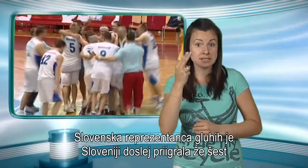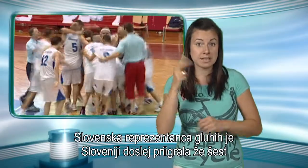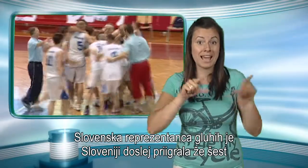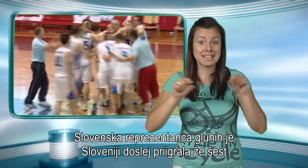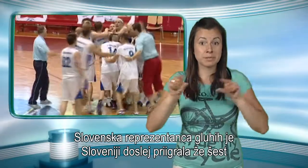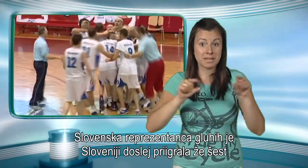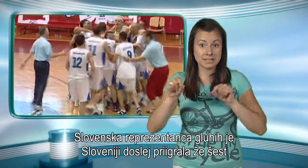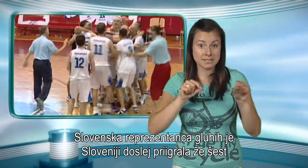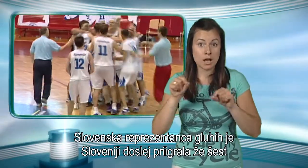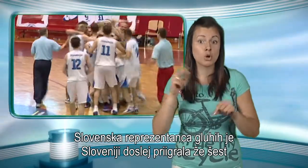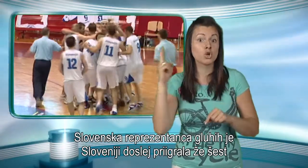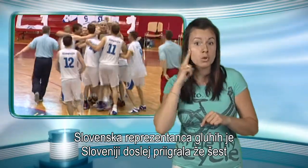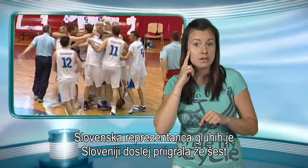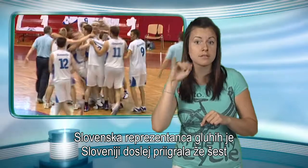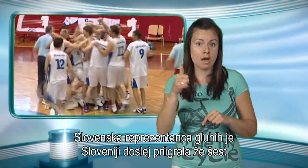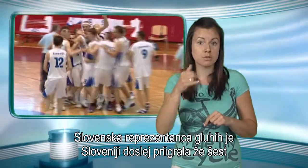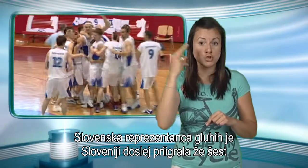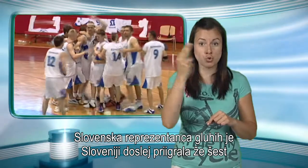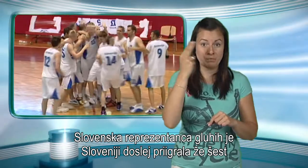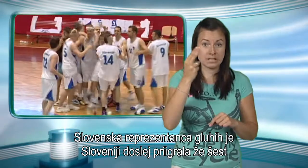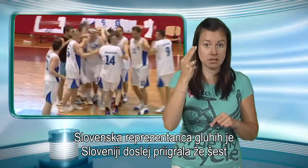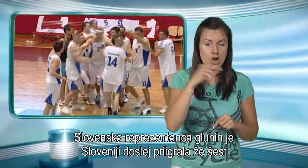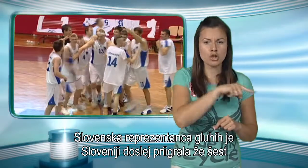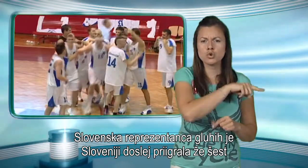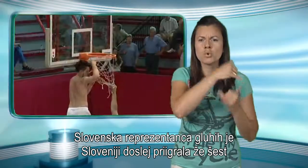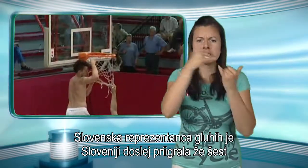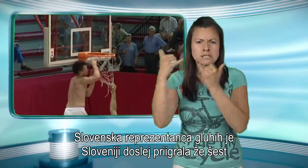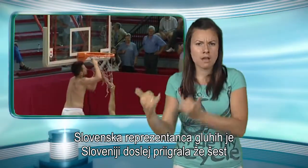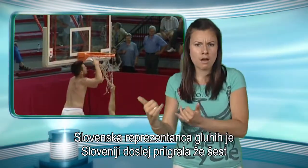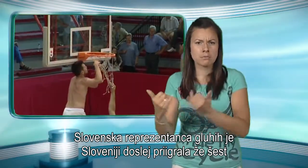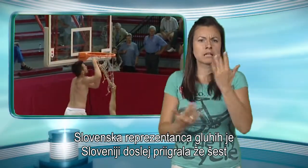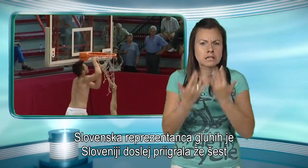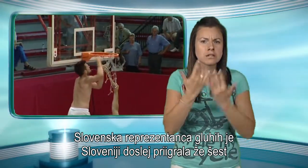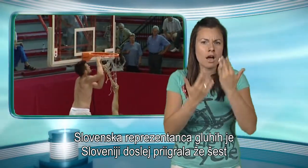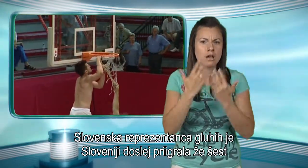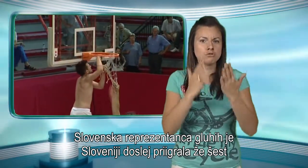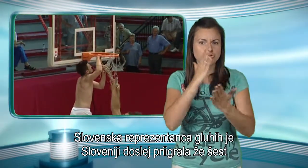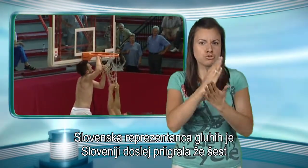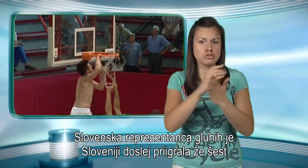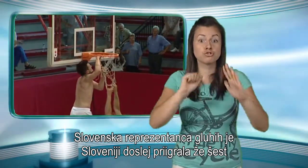Slovenska reprezentanca gluhih je Sloveniji doslej priigrala že 6 medalj na večjih tekmovanjih.